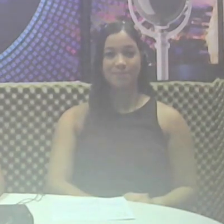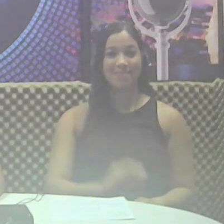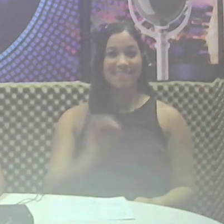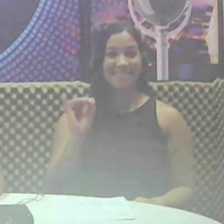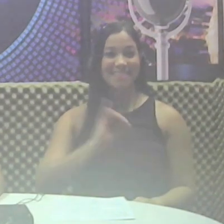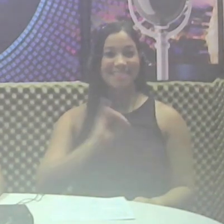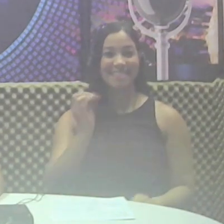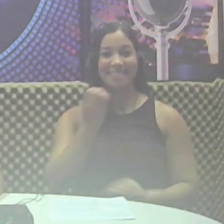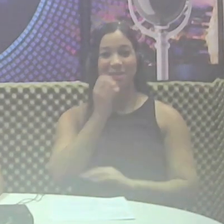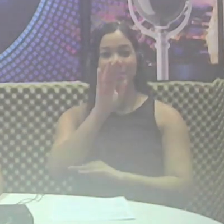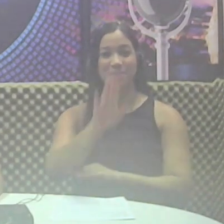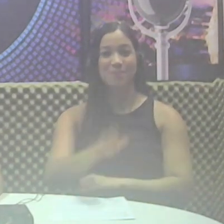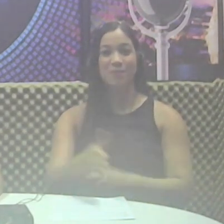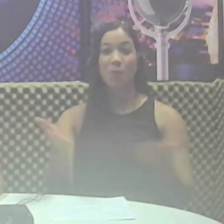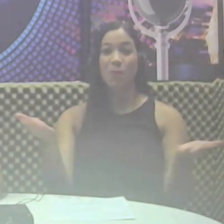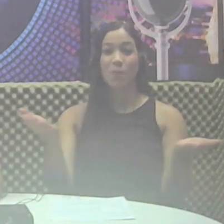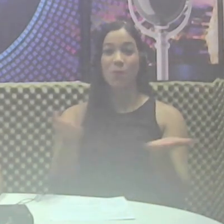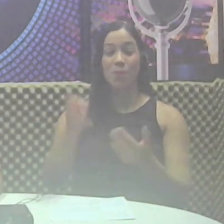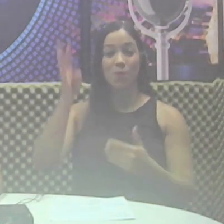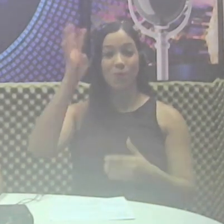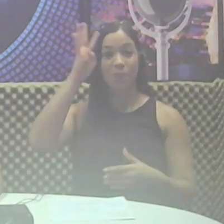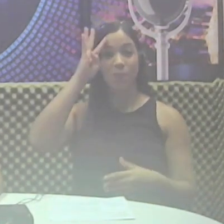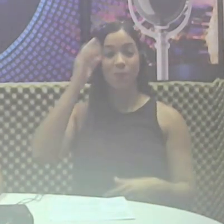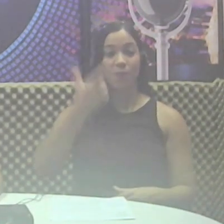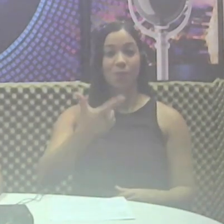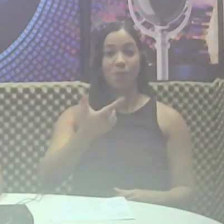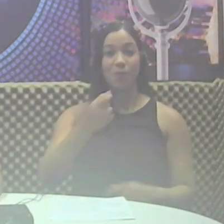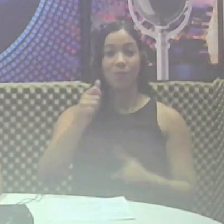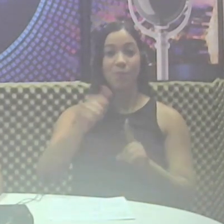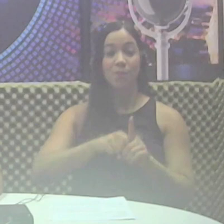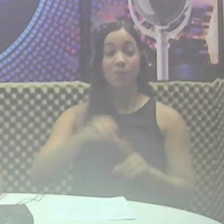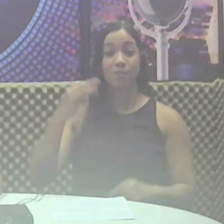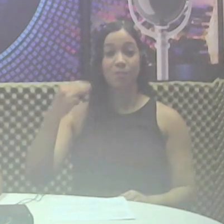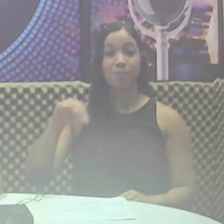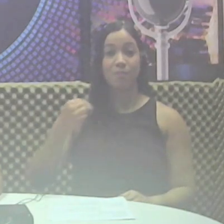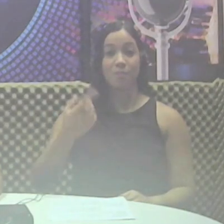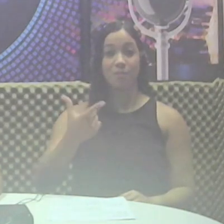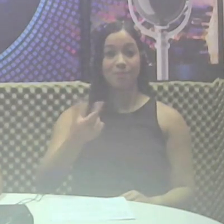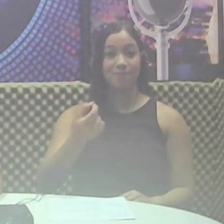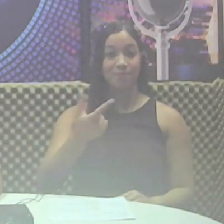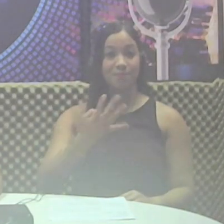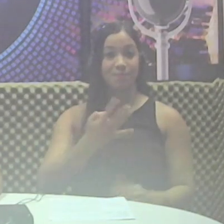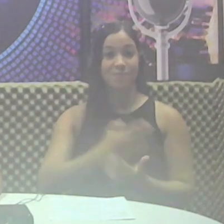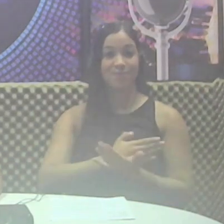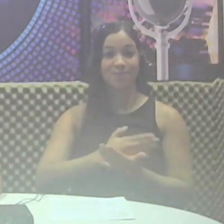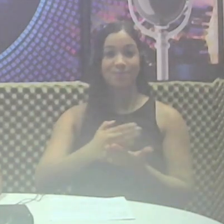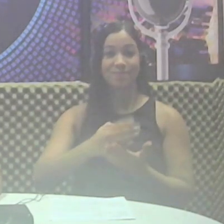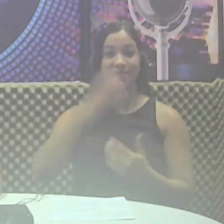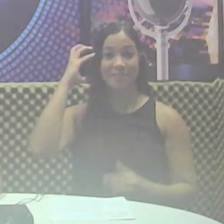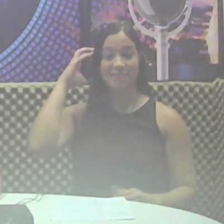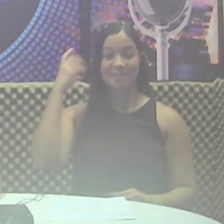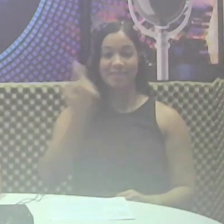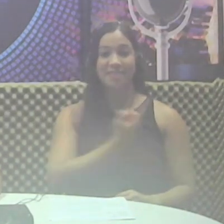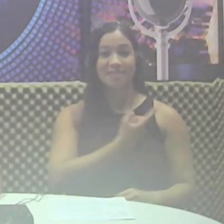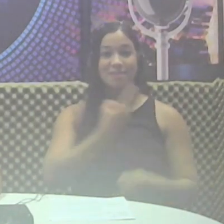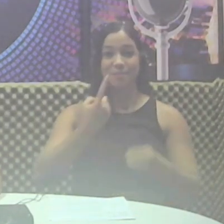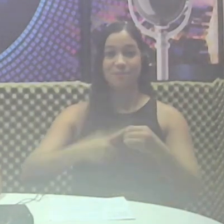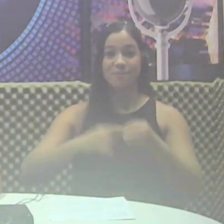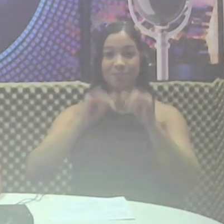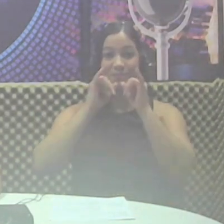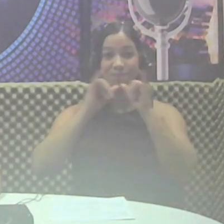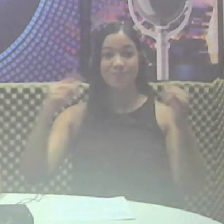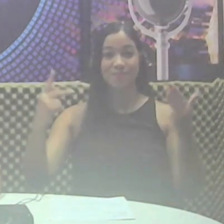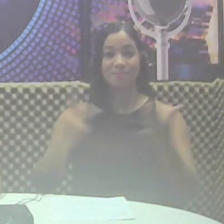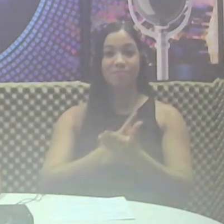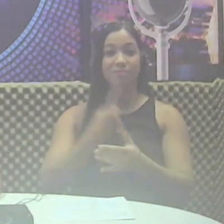Olá, boa tarde. Hoje é quarta-feira, dia 20 de março de 2024. Está no ar a Rádio Nossa Cidade com boletim de notícias sobre o que de